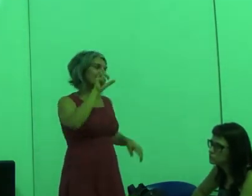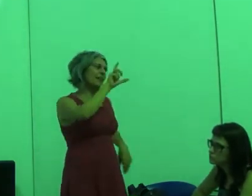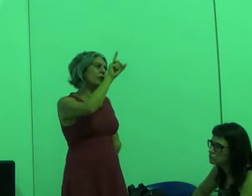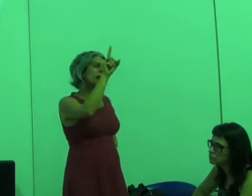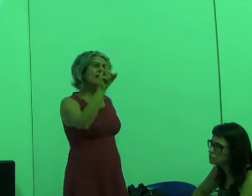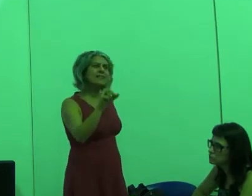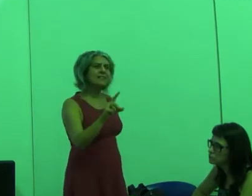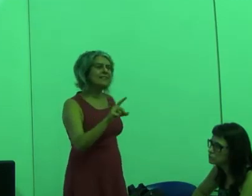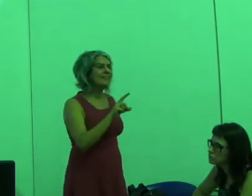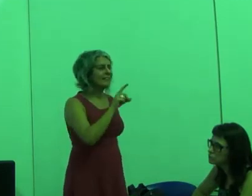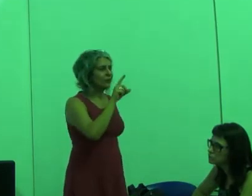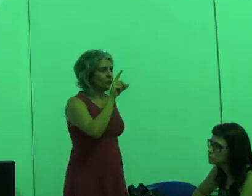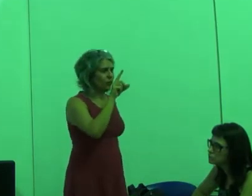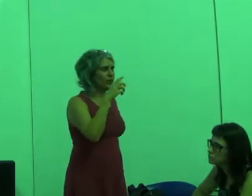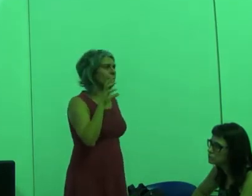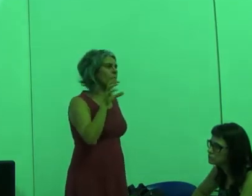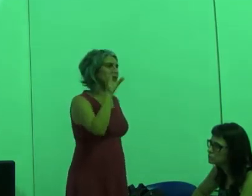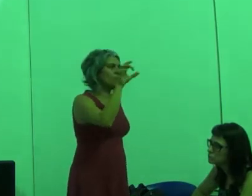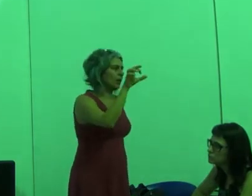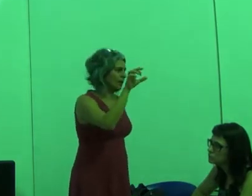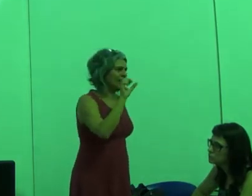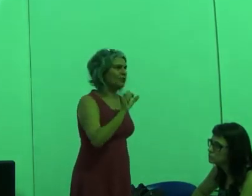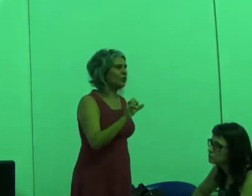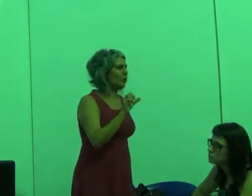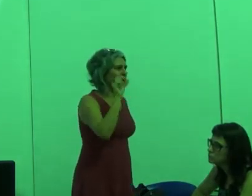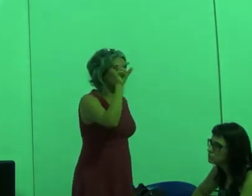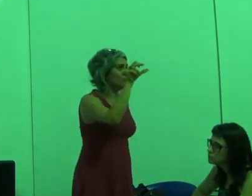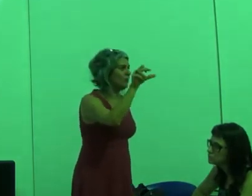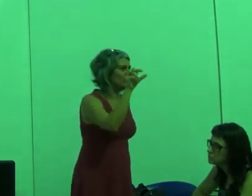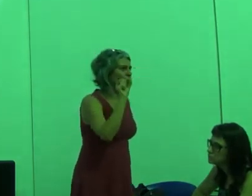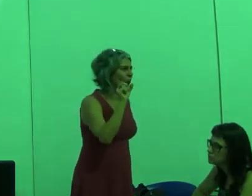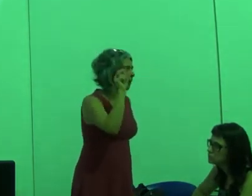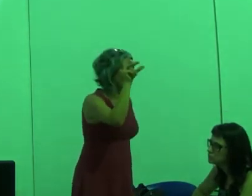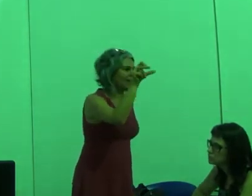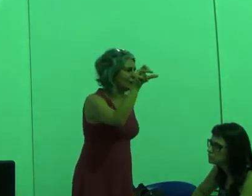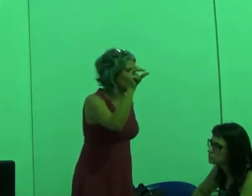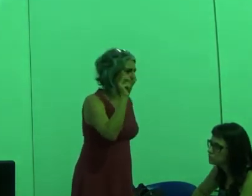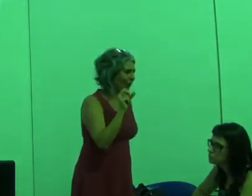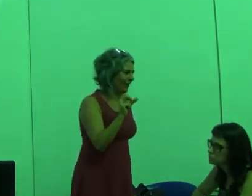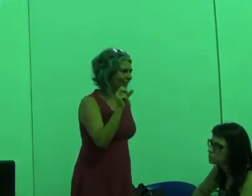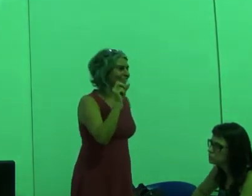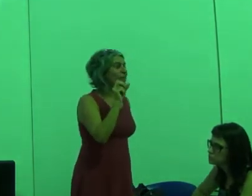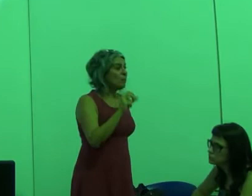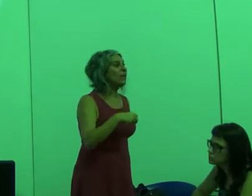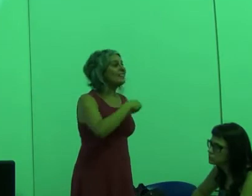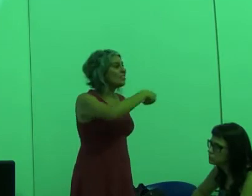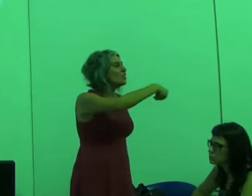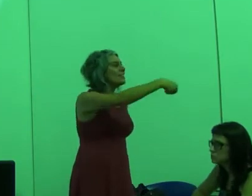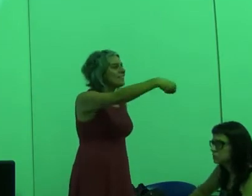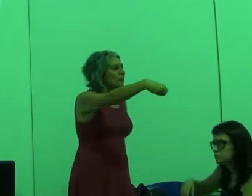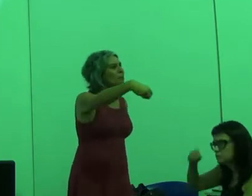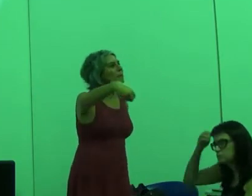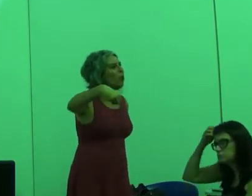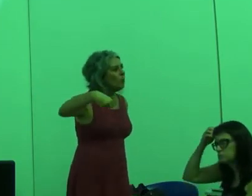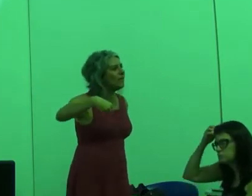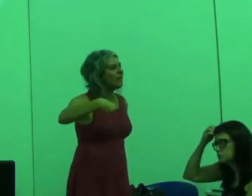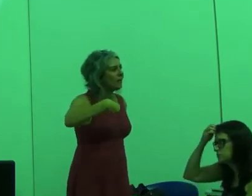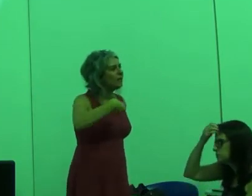é qualquer instância é escritor, que na minha opinião cada editor, cada pintor, cantor. Porque essa gestão pública